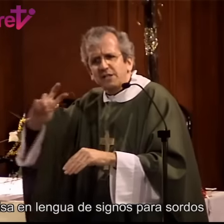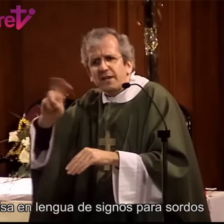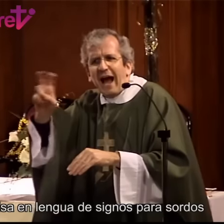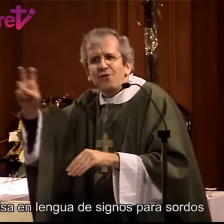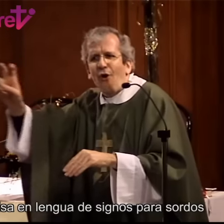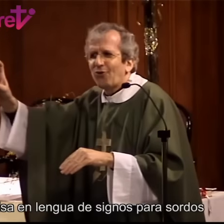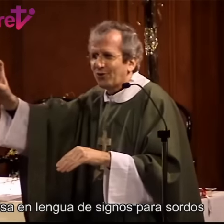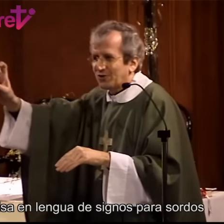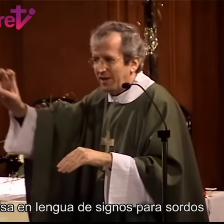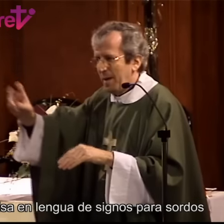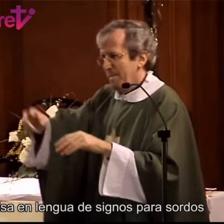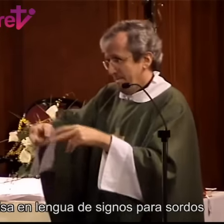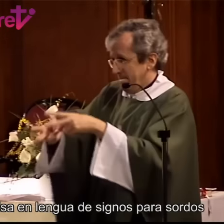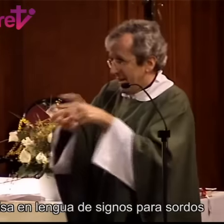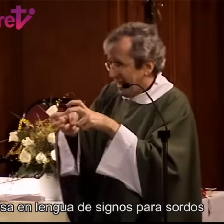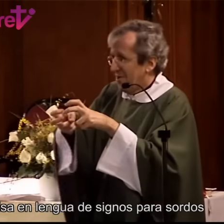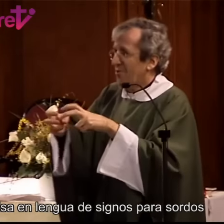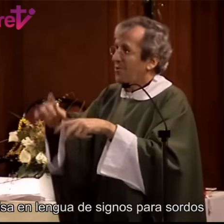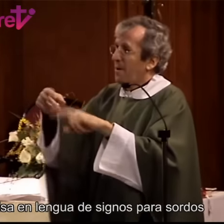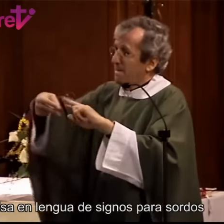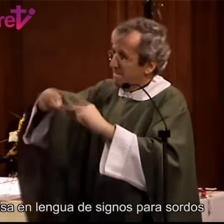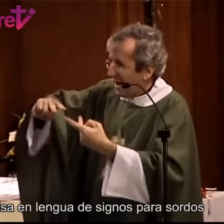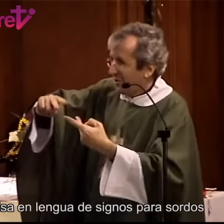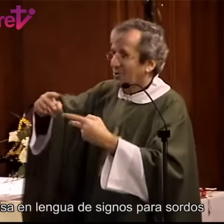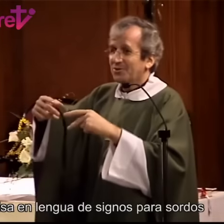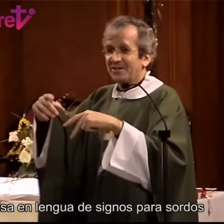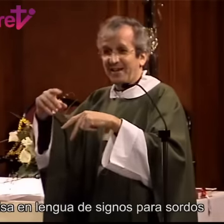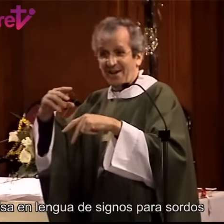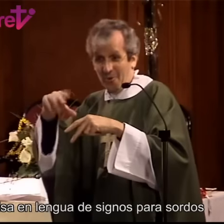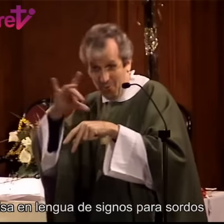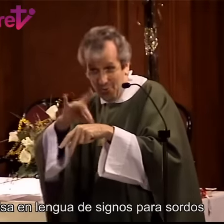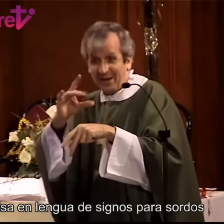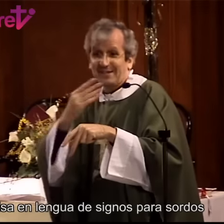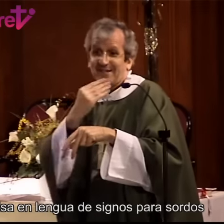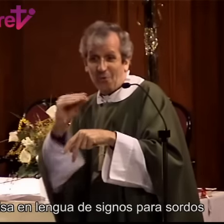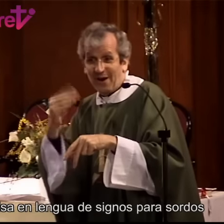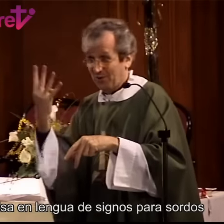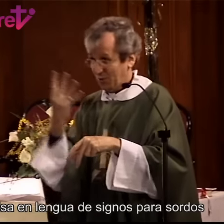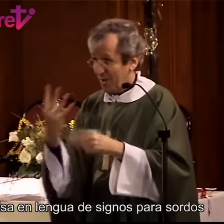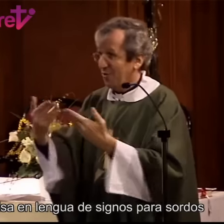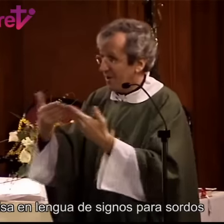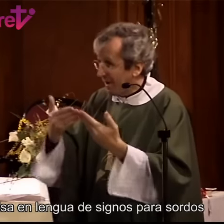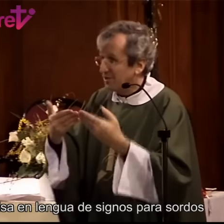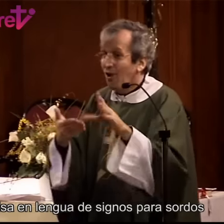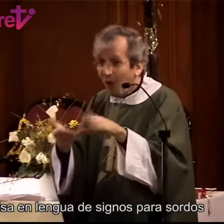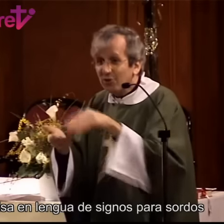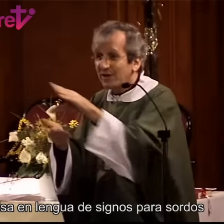hay otros, Mateo, Marcos, Lucas y Juan, los cuatro evangelios, otros han hecho,